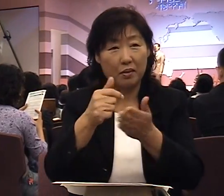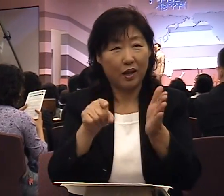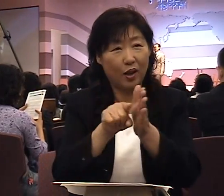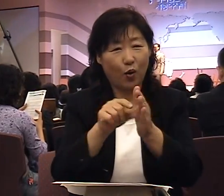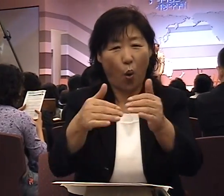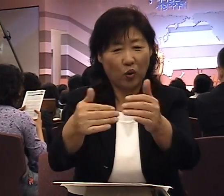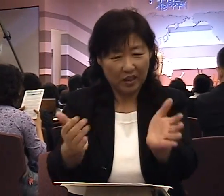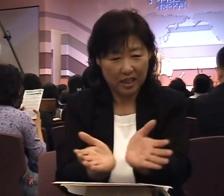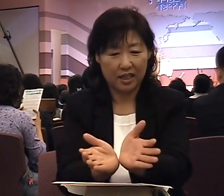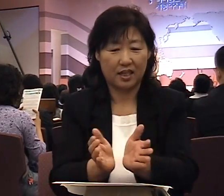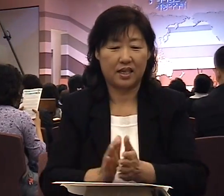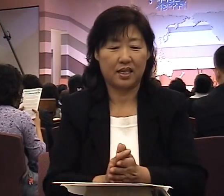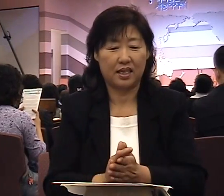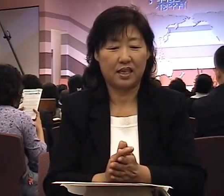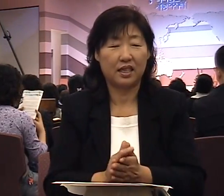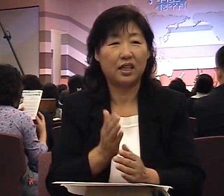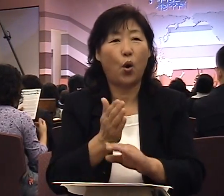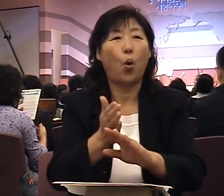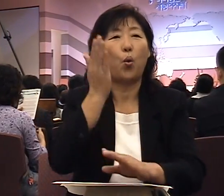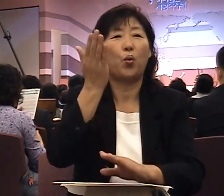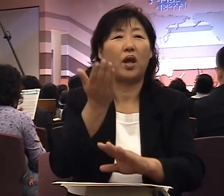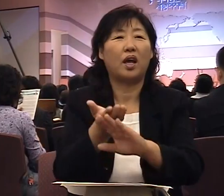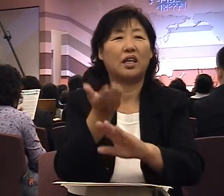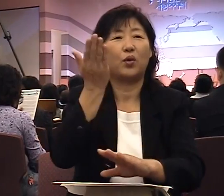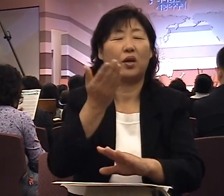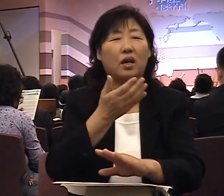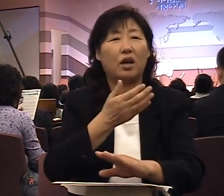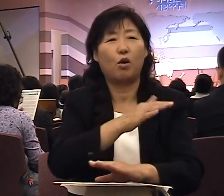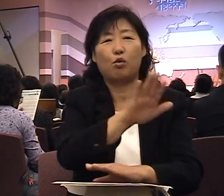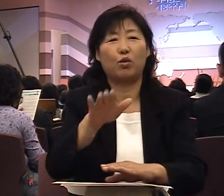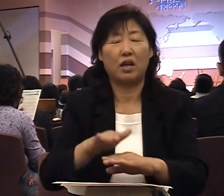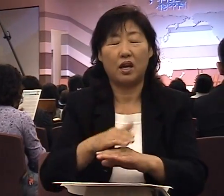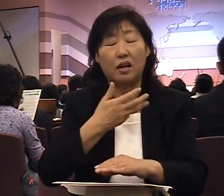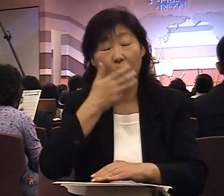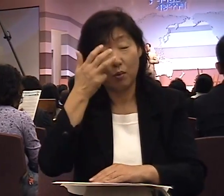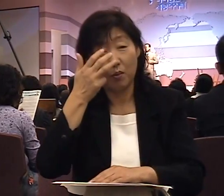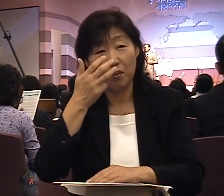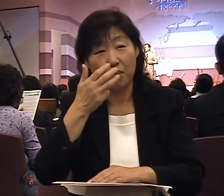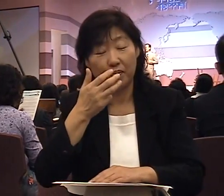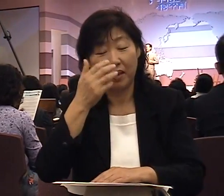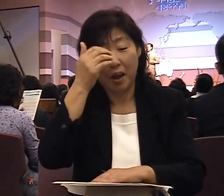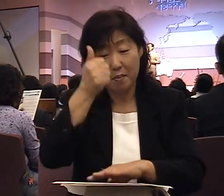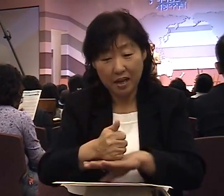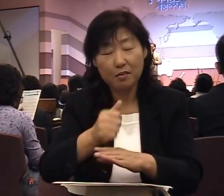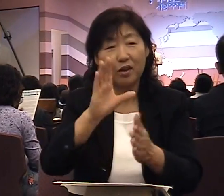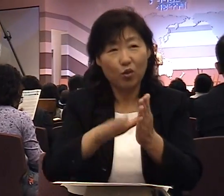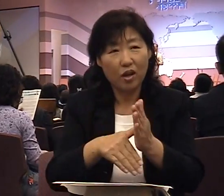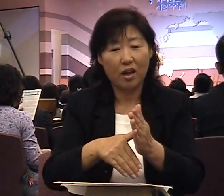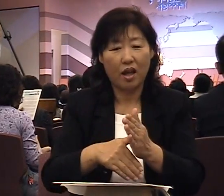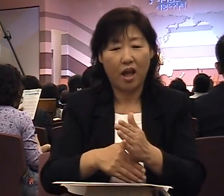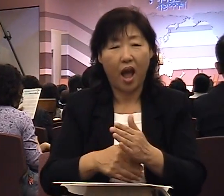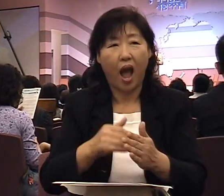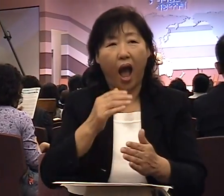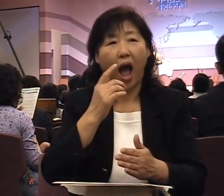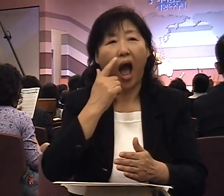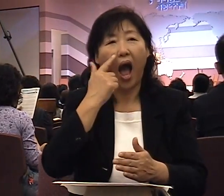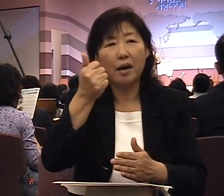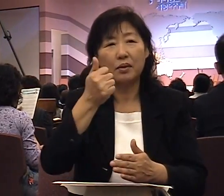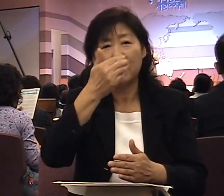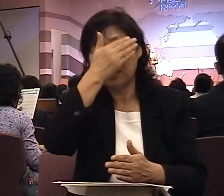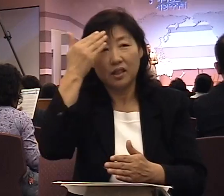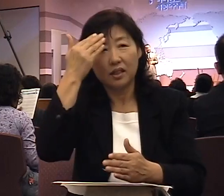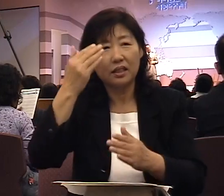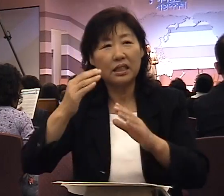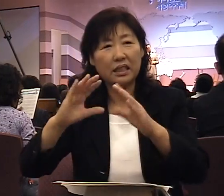그 위에 하나님의 꿈을 우리에게 주십니다. 우리의 꿈이 아니고 마지막 때에 아비 세대와 청년